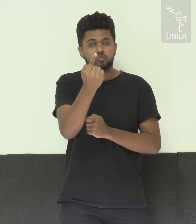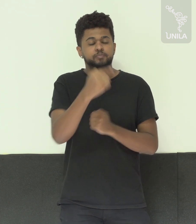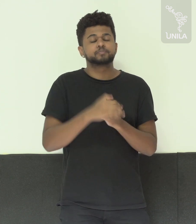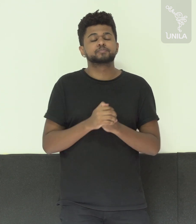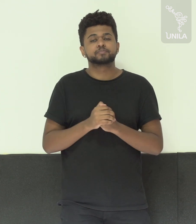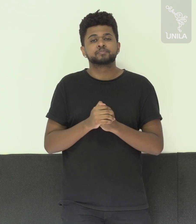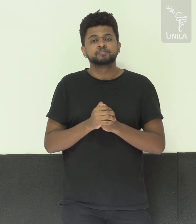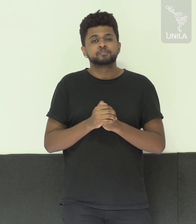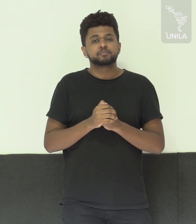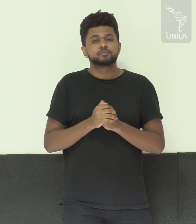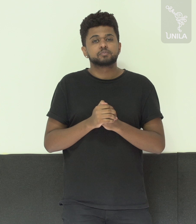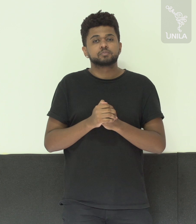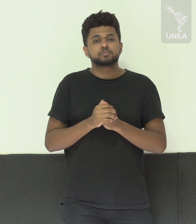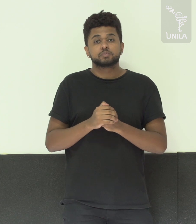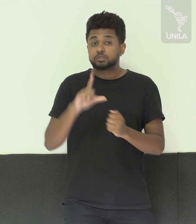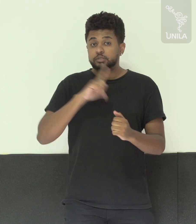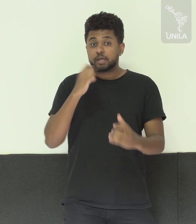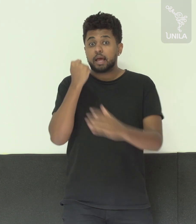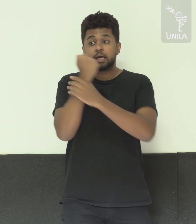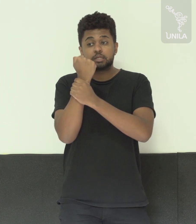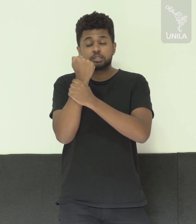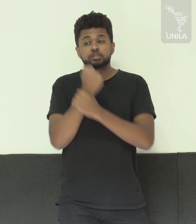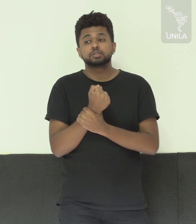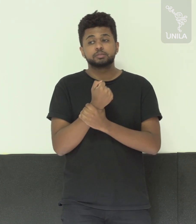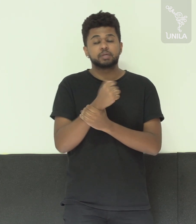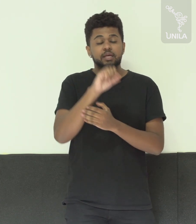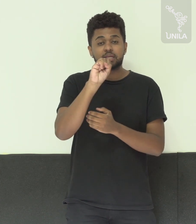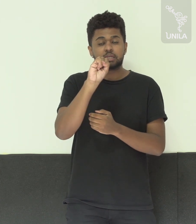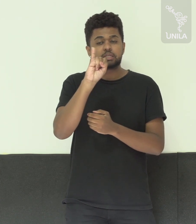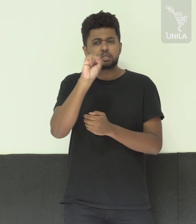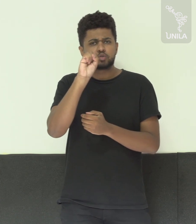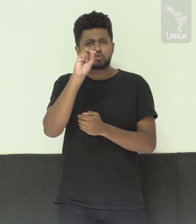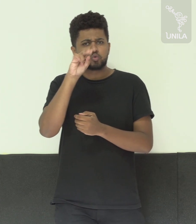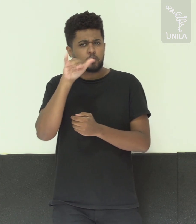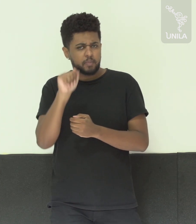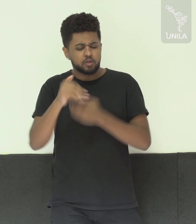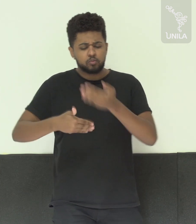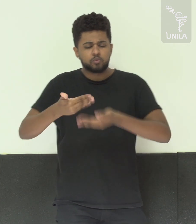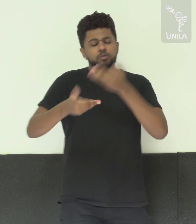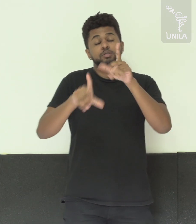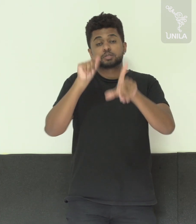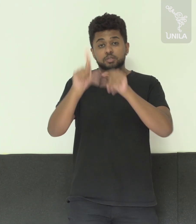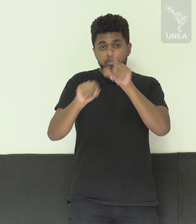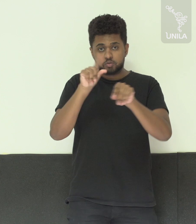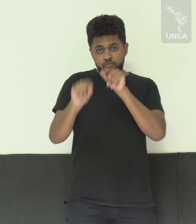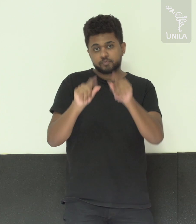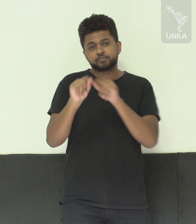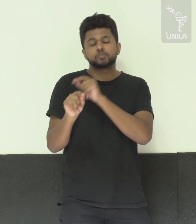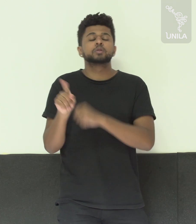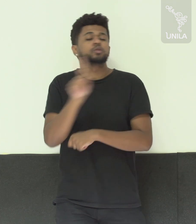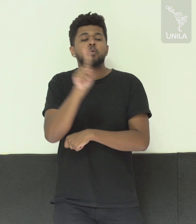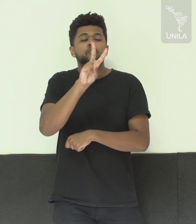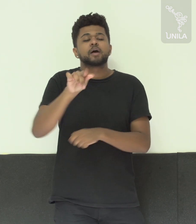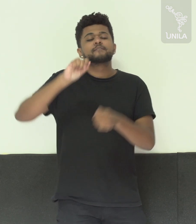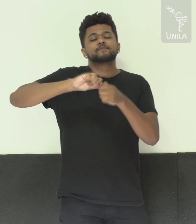12.7.1 De modo a garantir a isonomia do processo seletivo, não